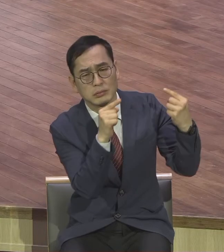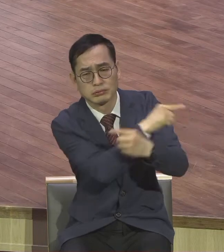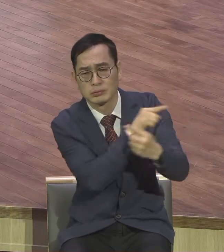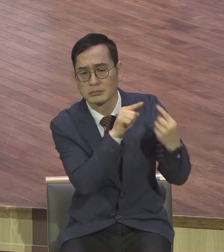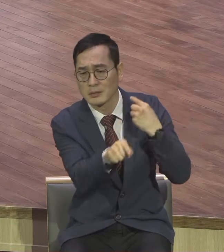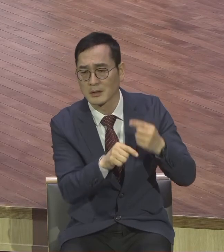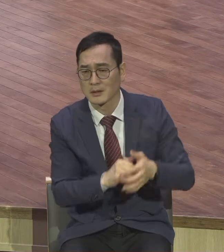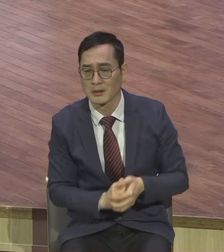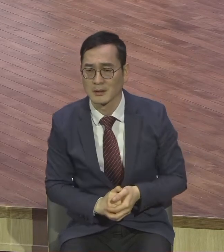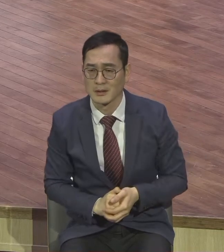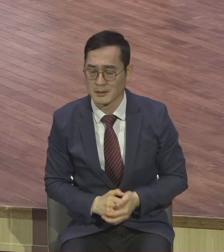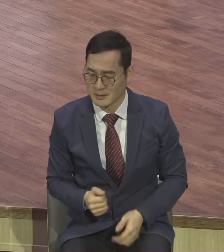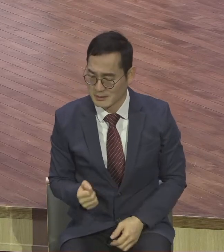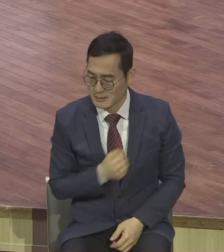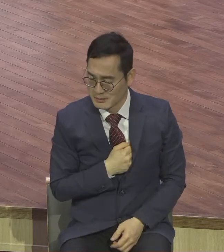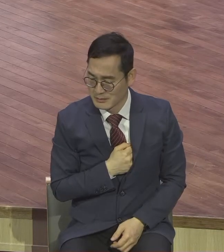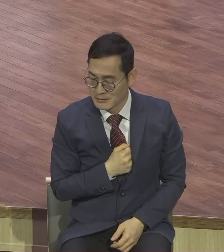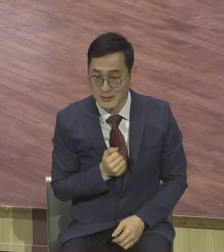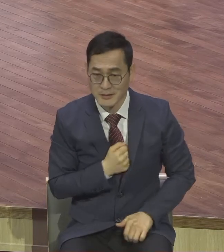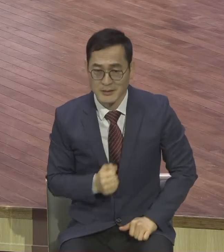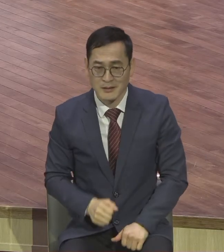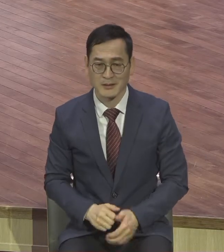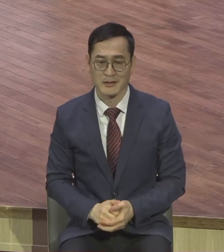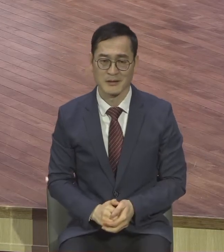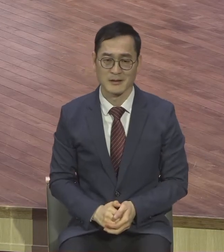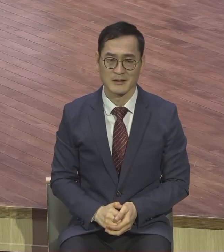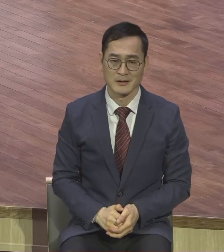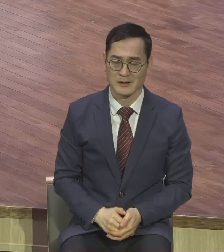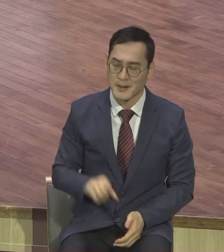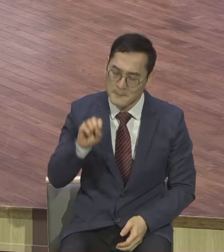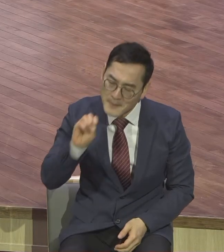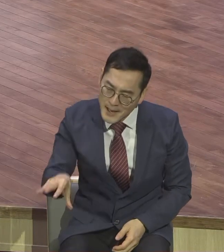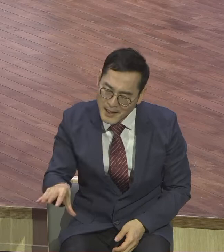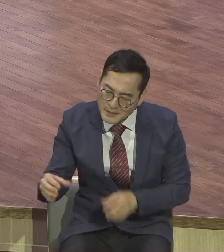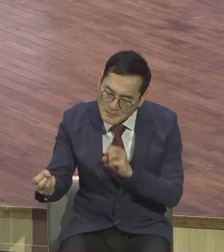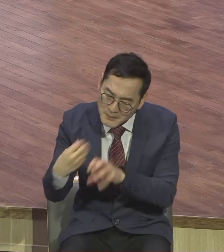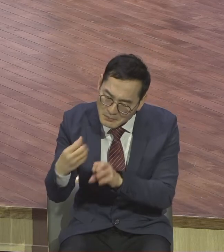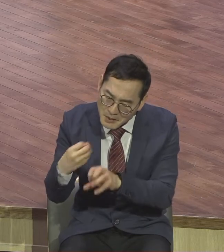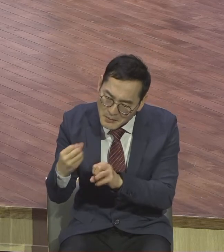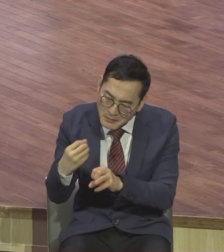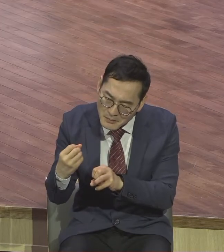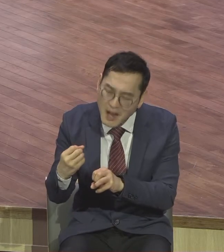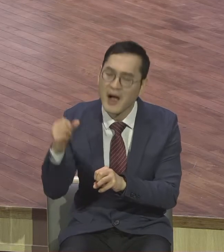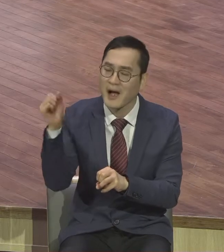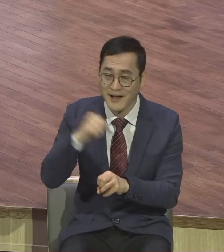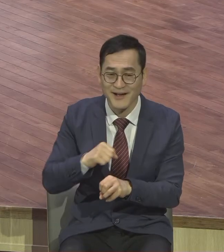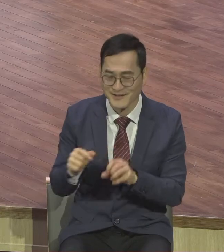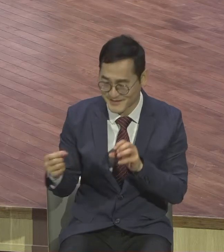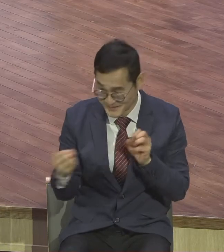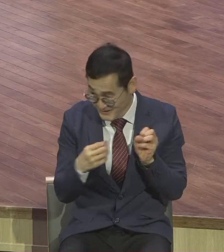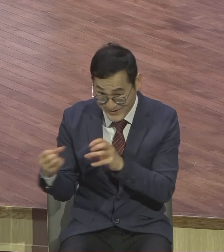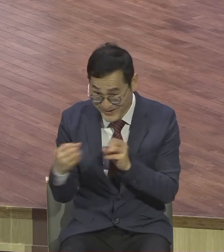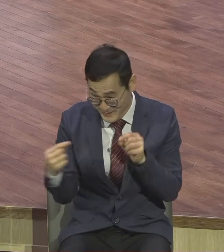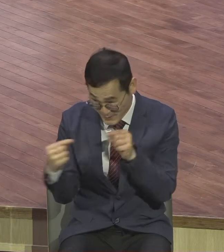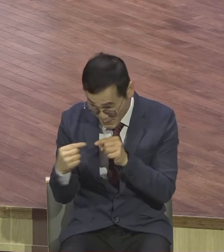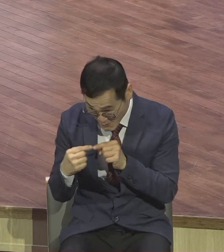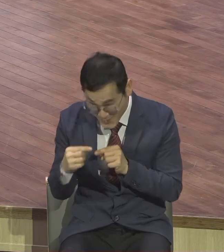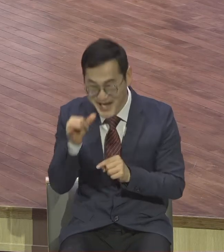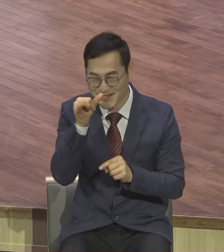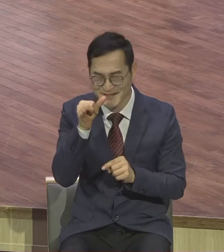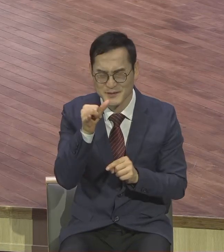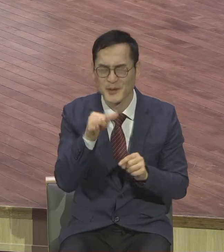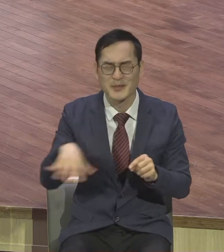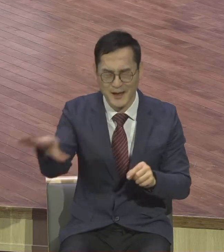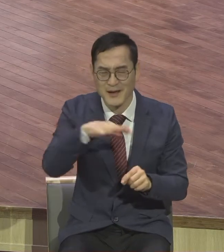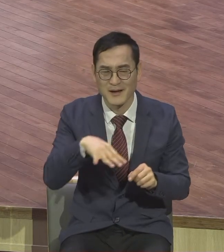사람이 무슨 대화를 하고 나면 그 다음 말 들어보면 알잖아요 이해됐는지 안됐는지 전혀 다 소리합니다 예수님께서